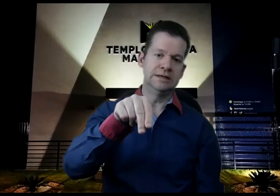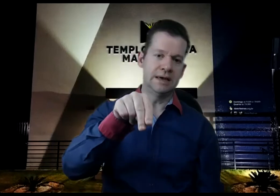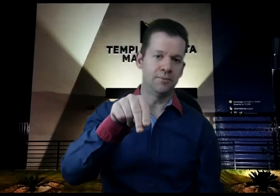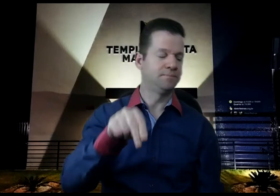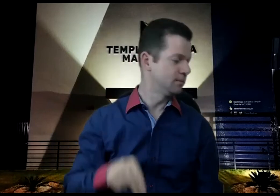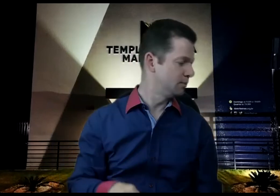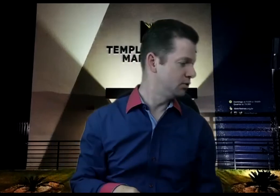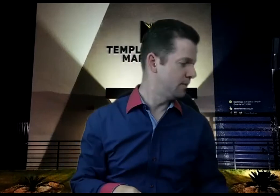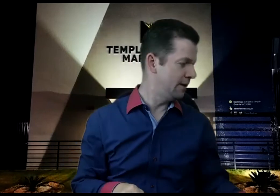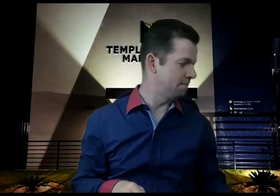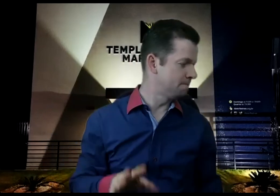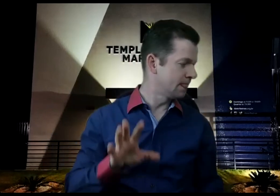Daniel. Muito bem.